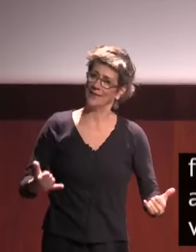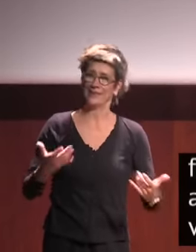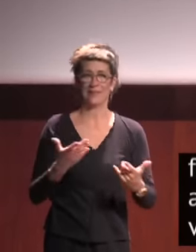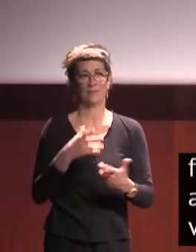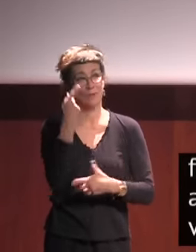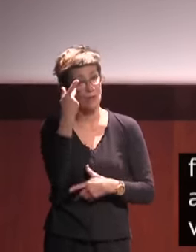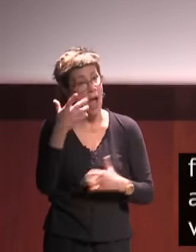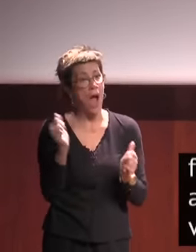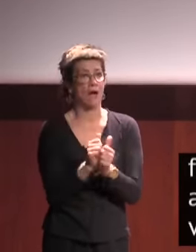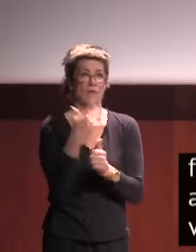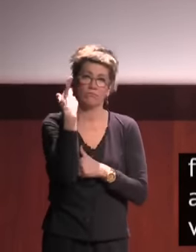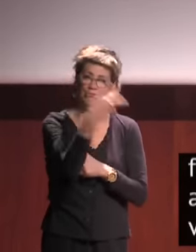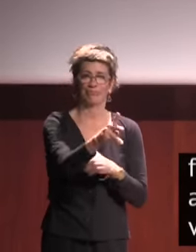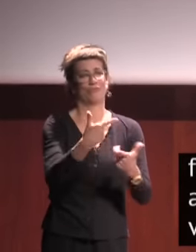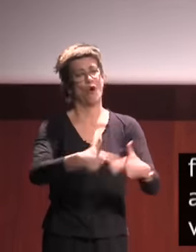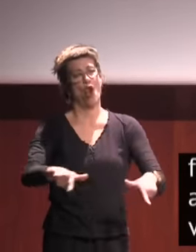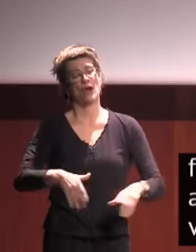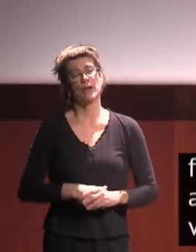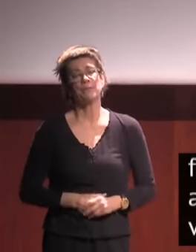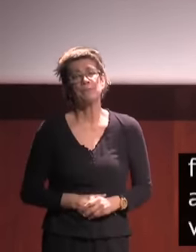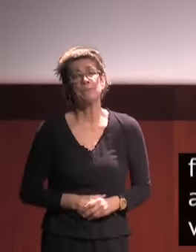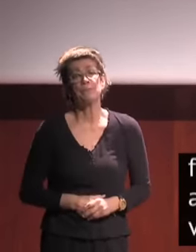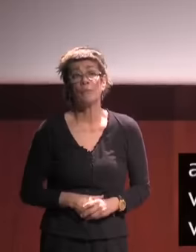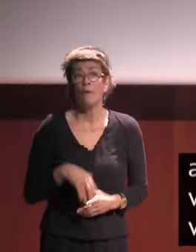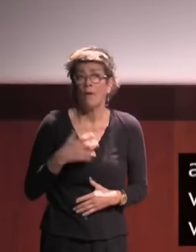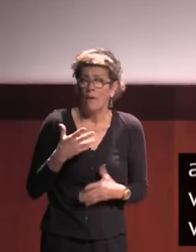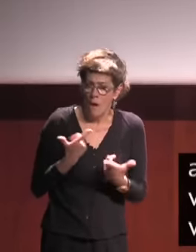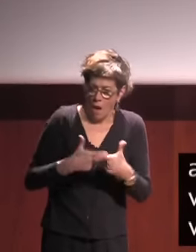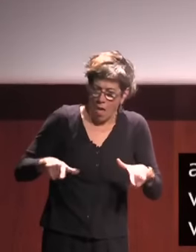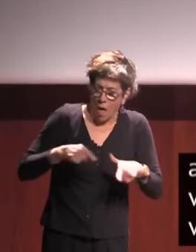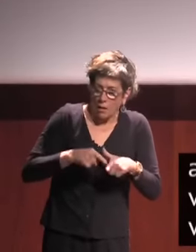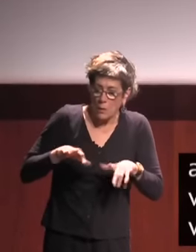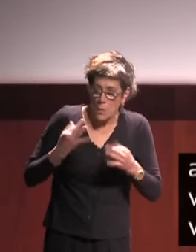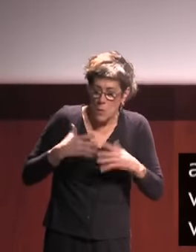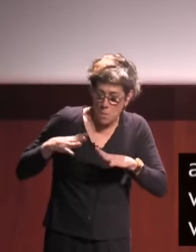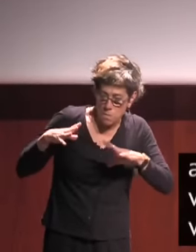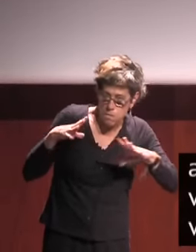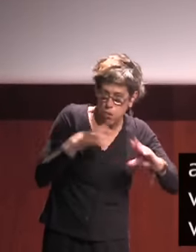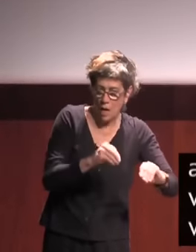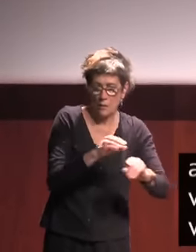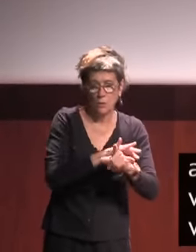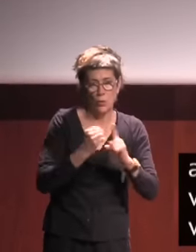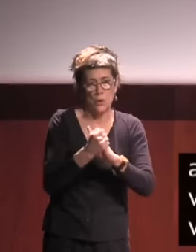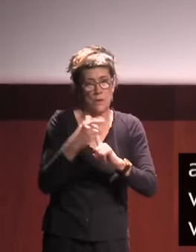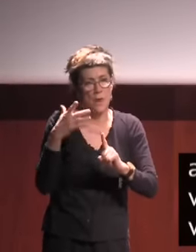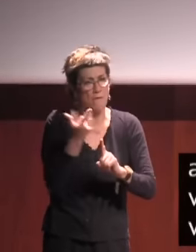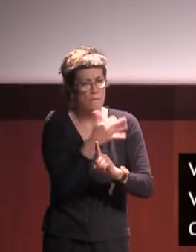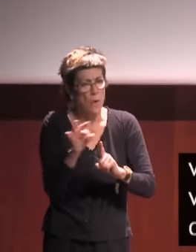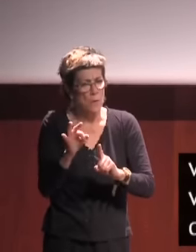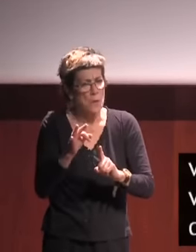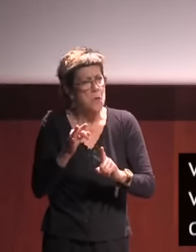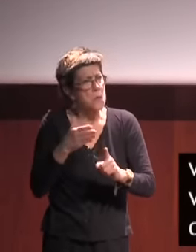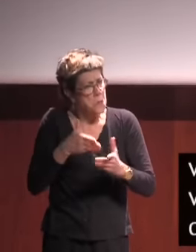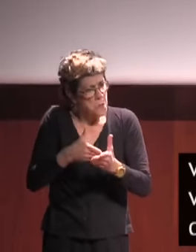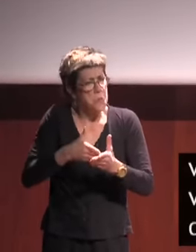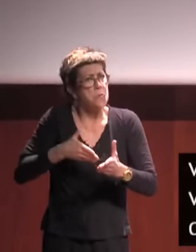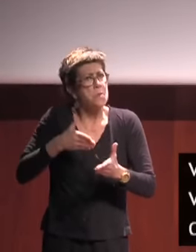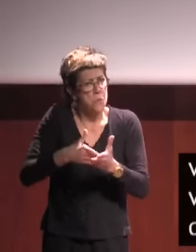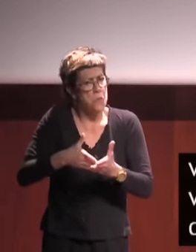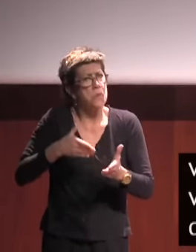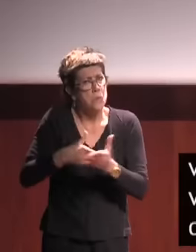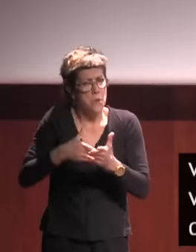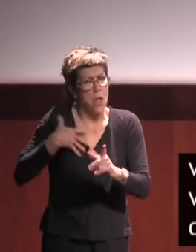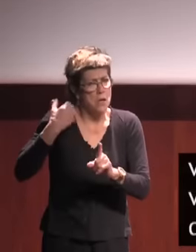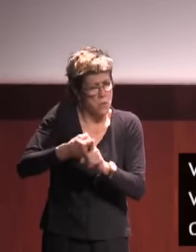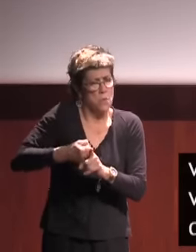votre langue. Cette langue, elle a mis du temps à trouver sa place dans la société française après des siècles de lutte, dont